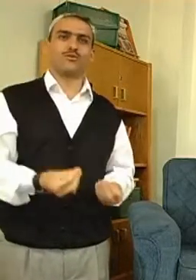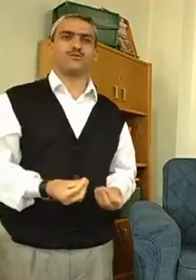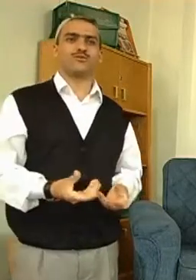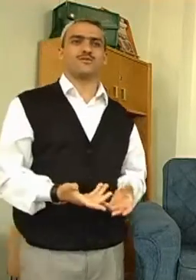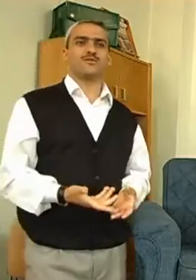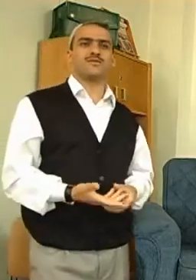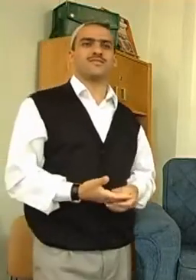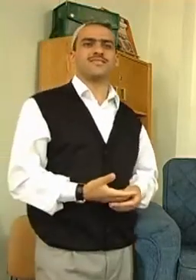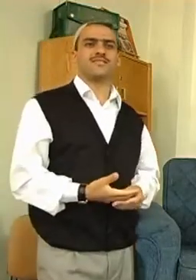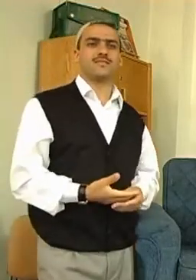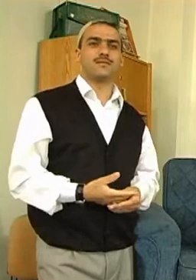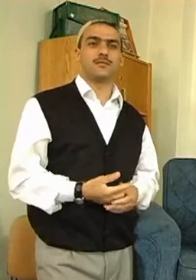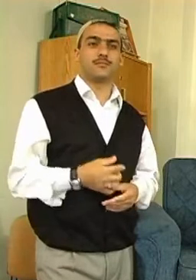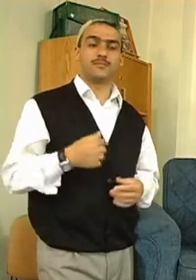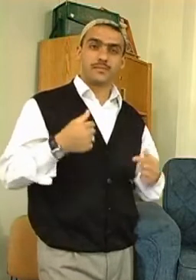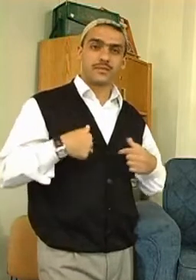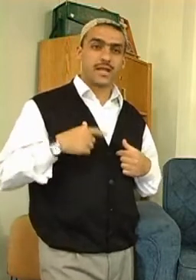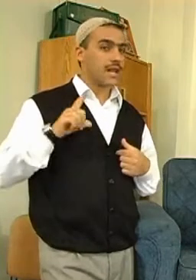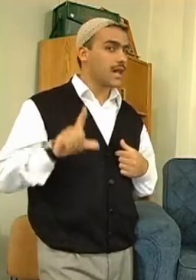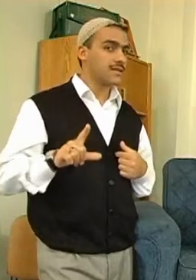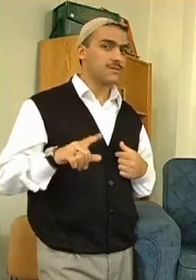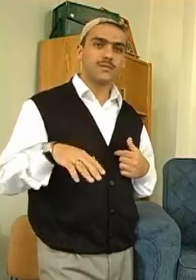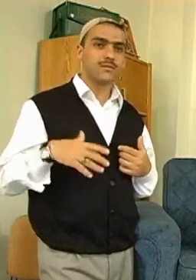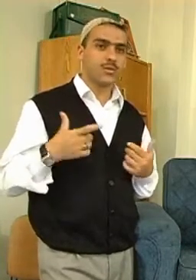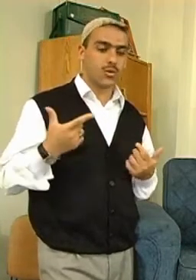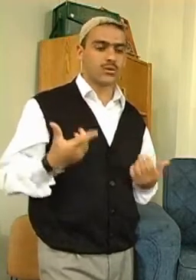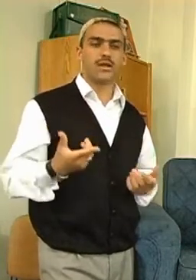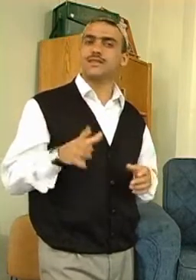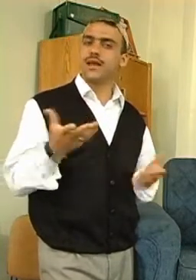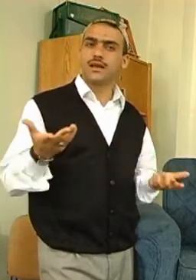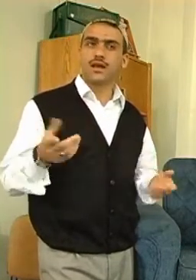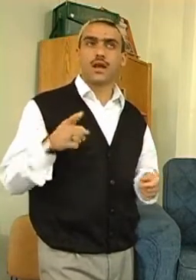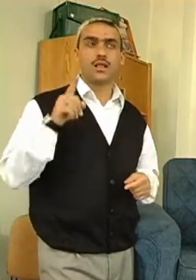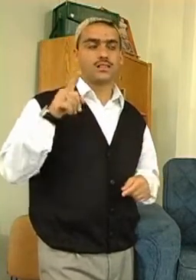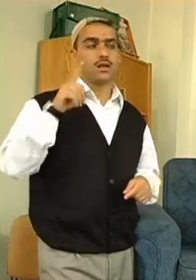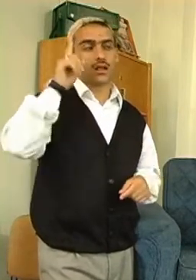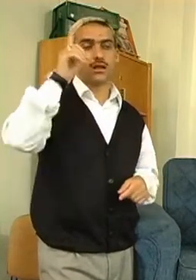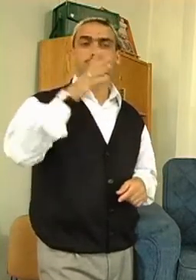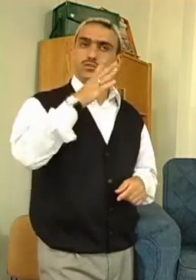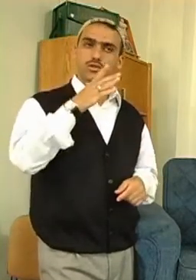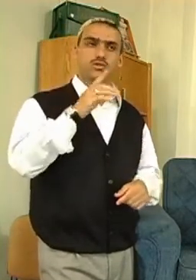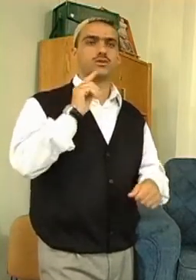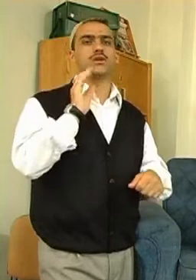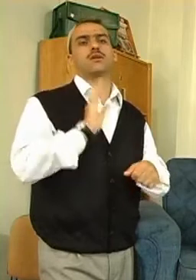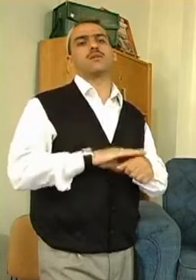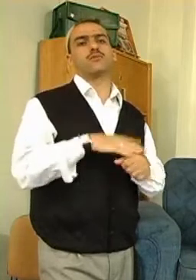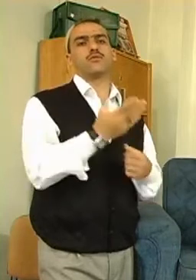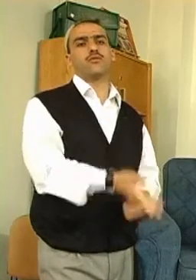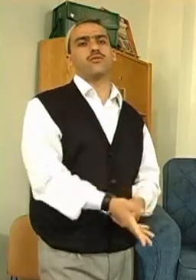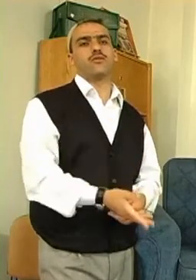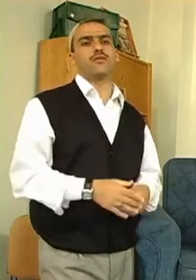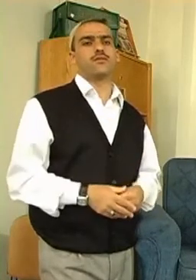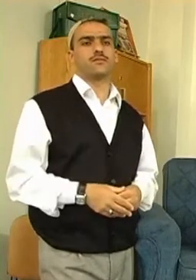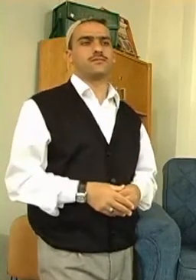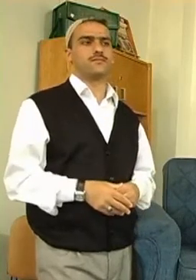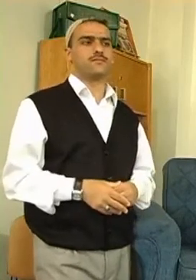başka bir de insanın merkezi nakışa benzetiyor. Merkezi nakış. Ya, halının ortasındaki çok önemli bir örnek bu. Bir halının tam